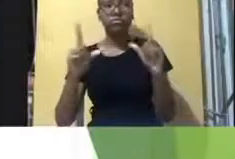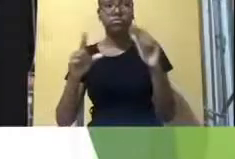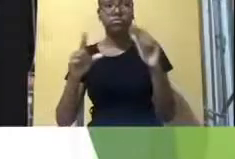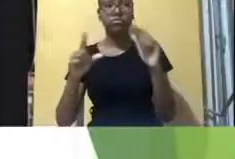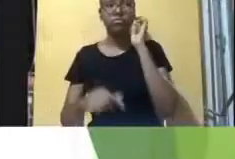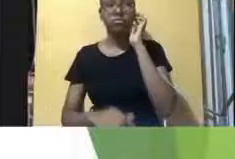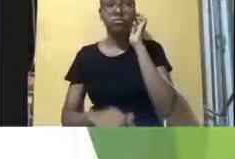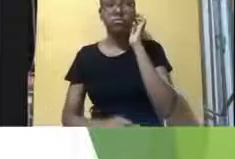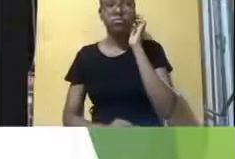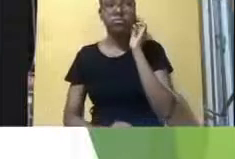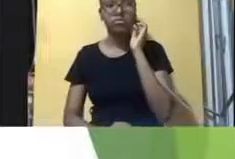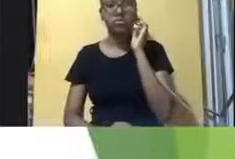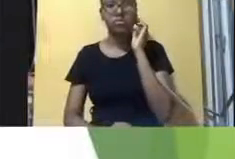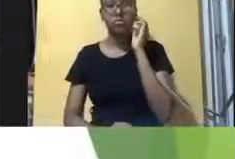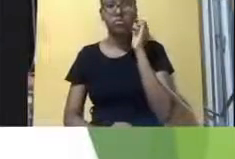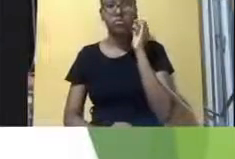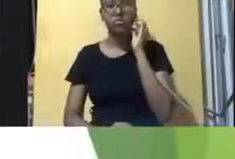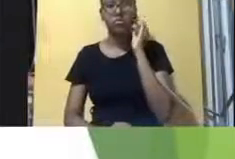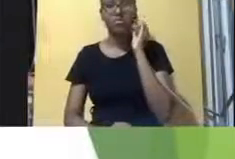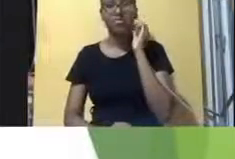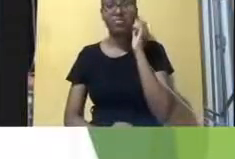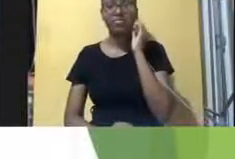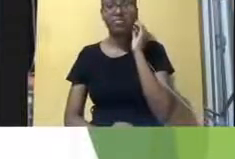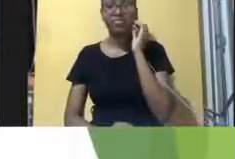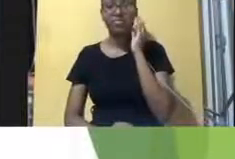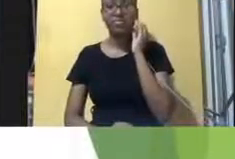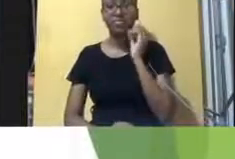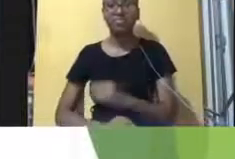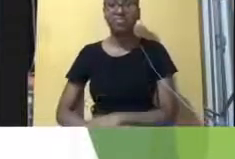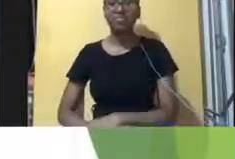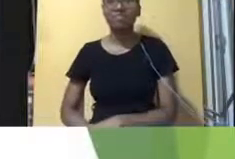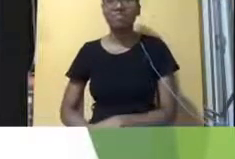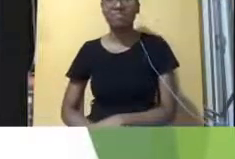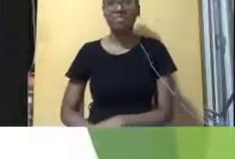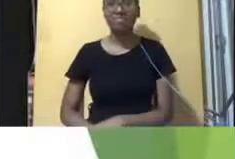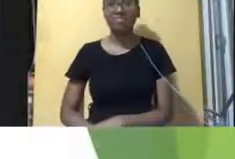Disculpa, Yasmín, que va a ir interpretando mucho por mucho tiempo.